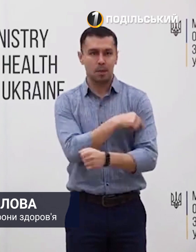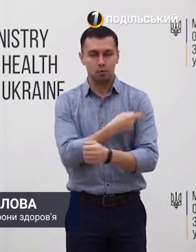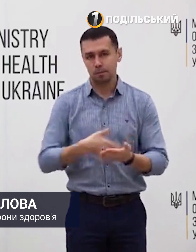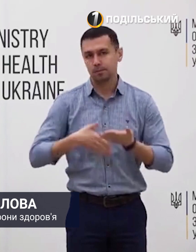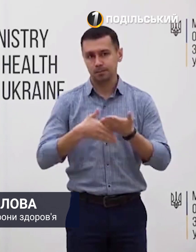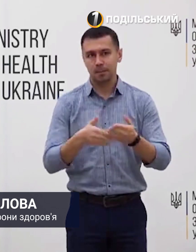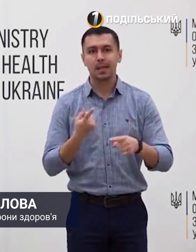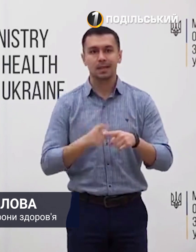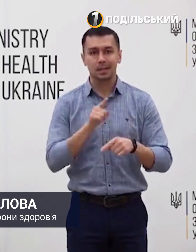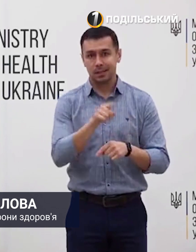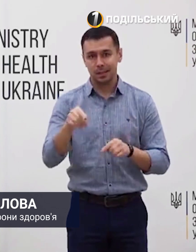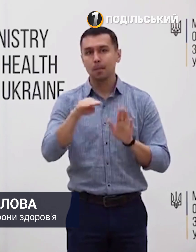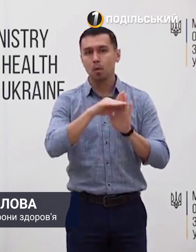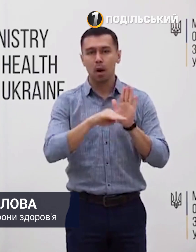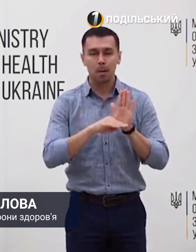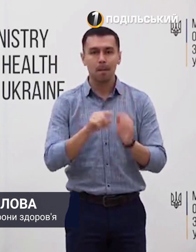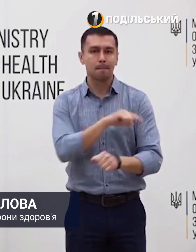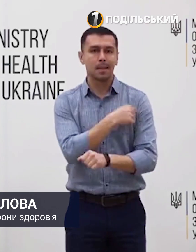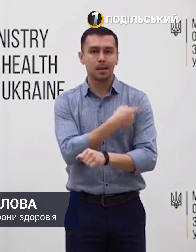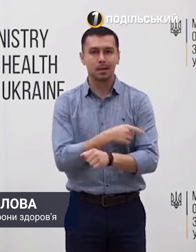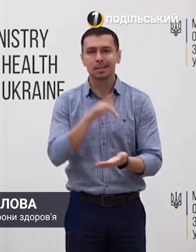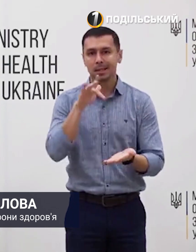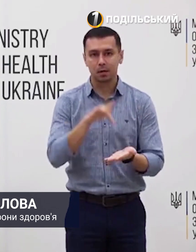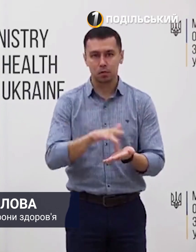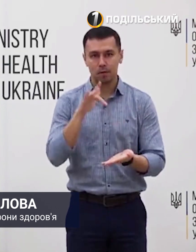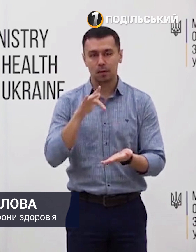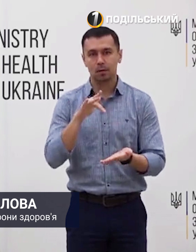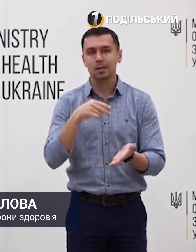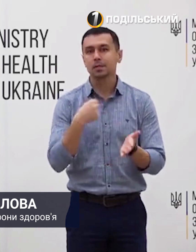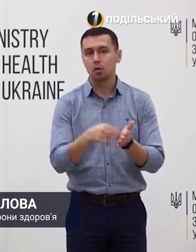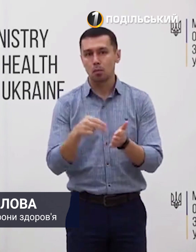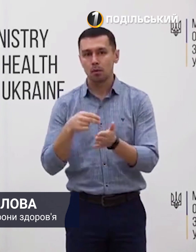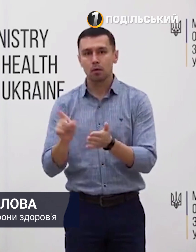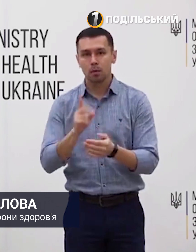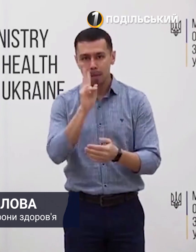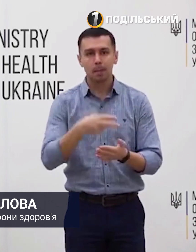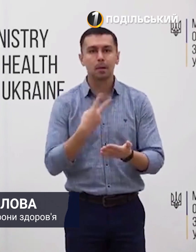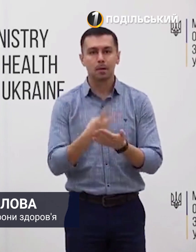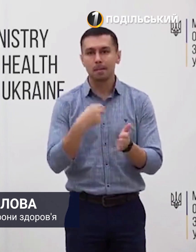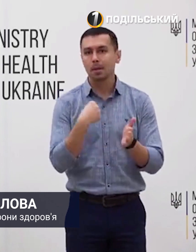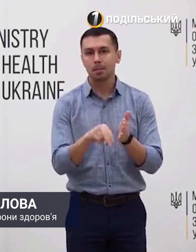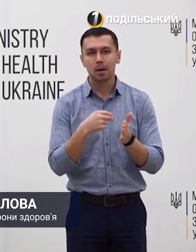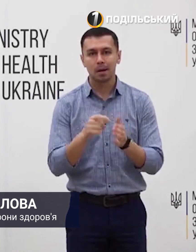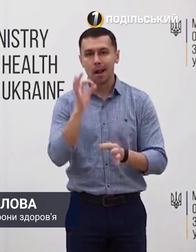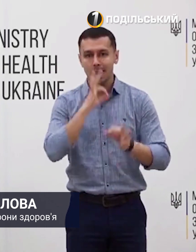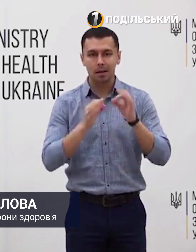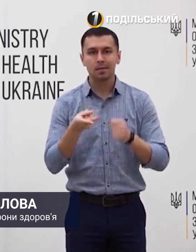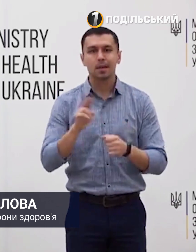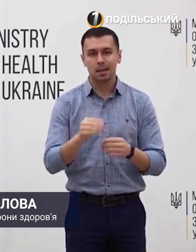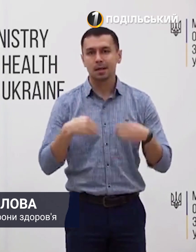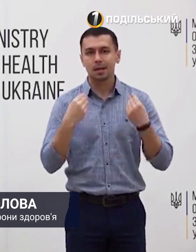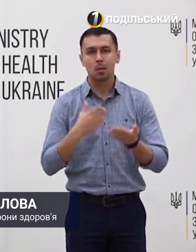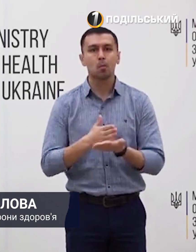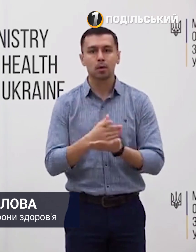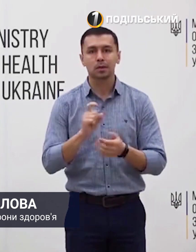допомоги. Це ті програми медичних і централізованих закупівель, що передбачали придбання ліків для